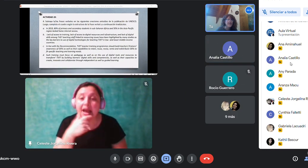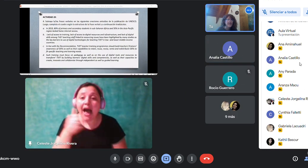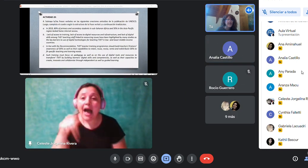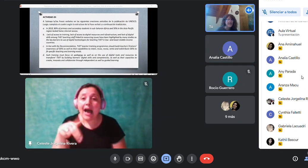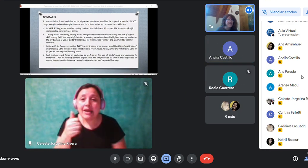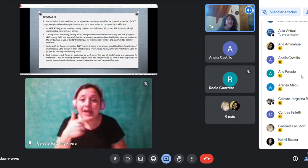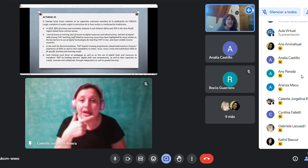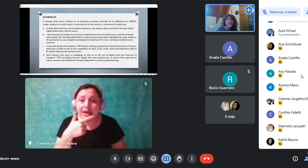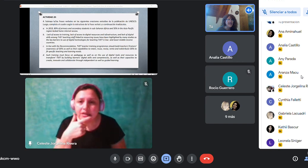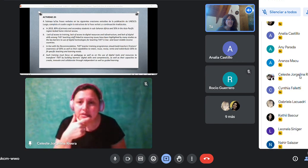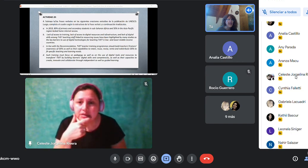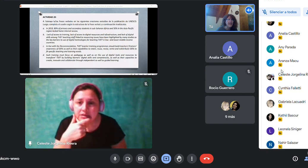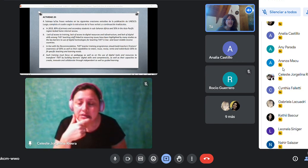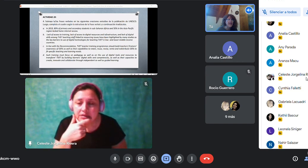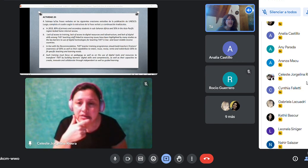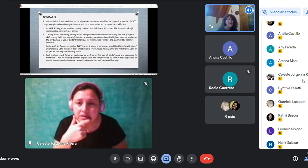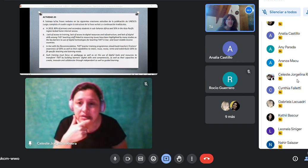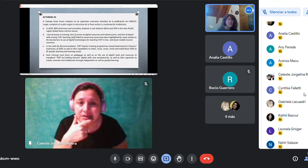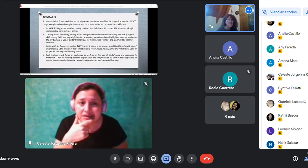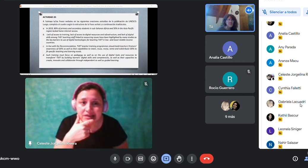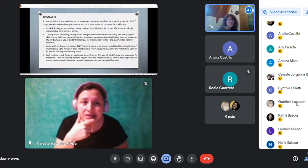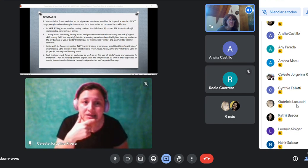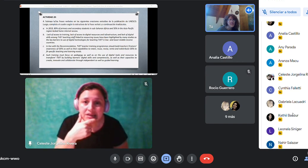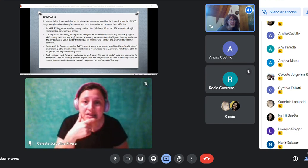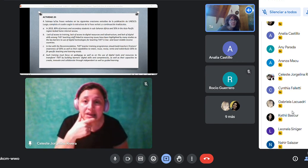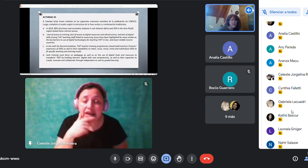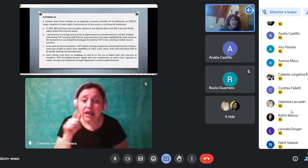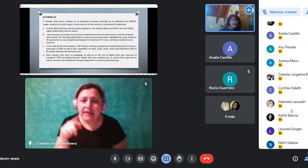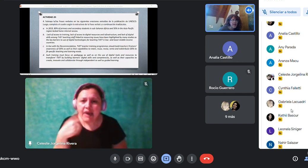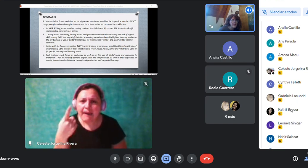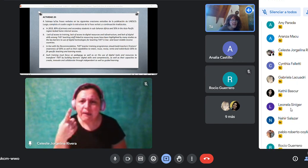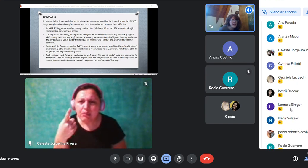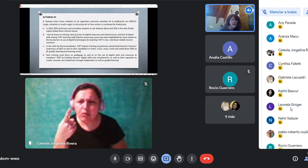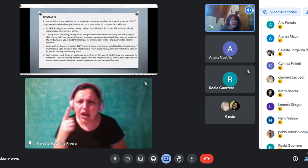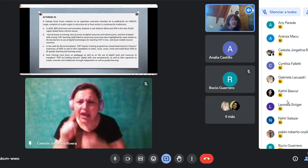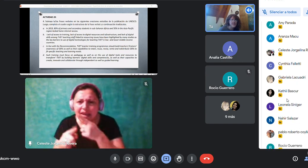Analía, Ani Parada, después son intérpretes, Gabriela,